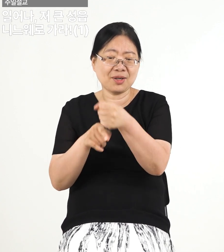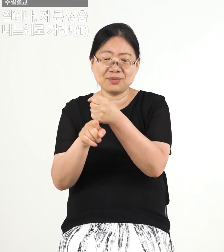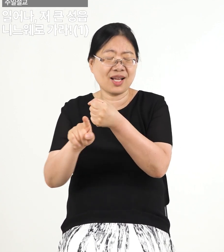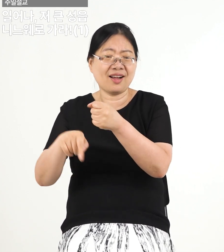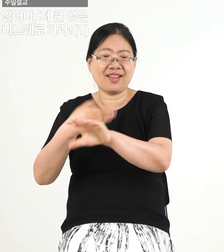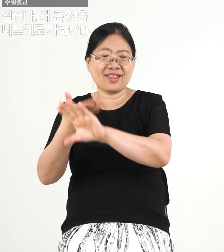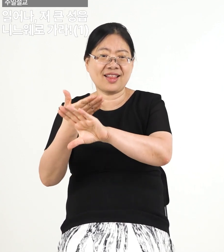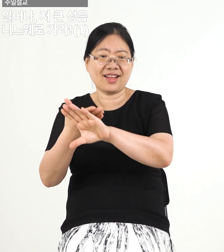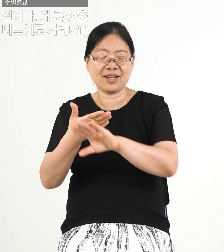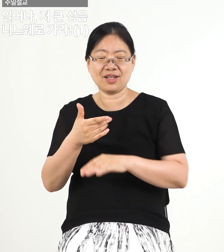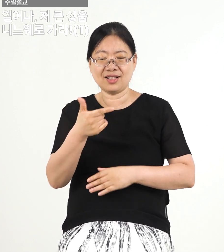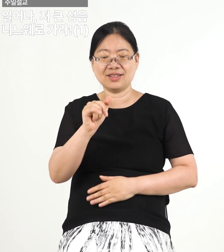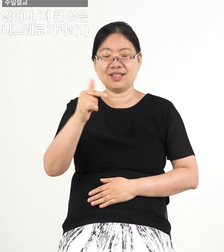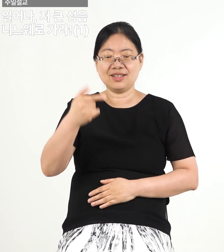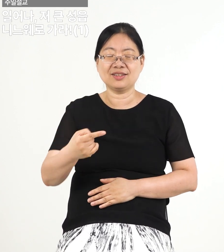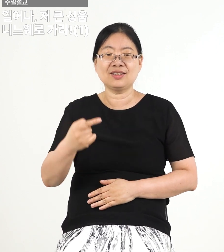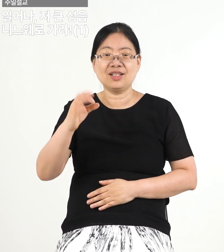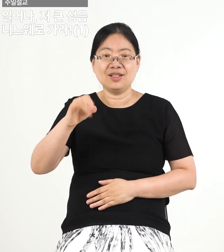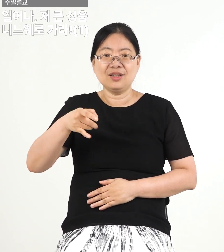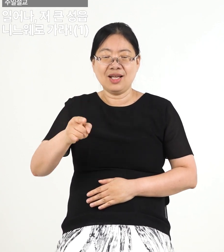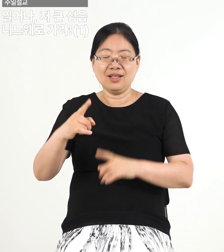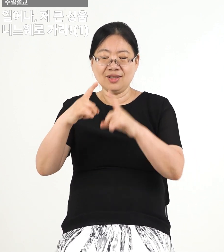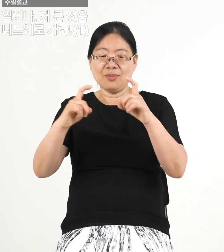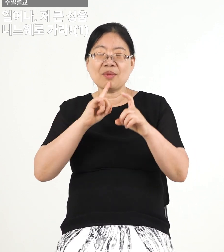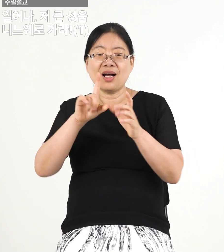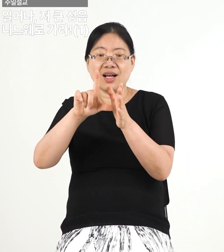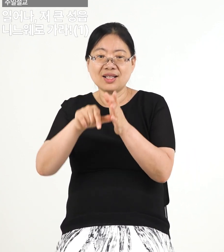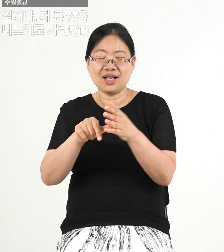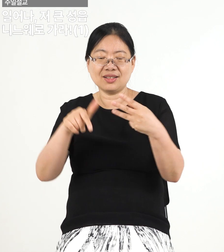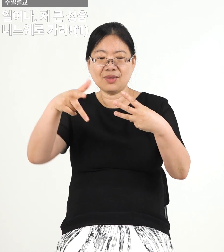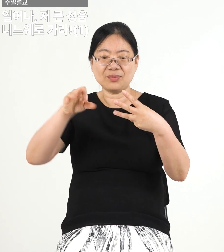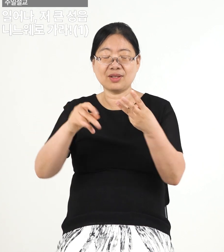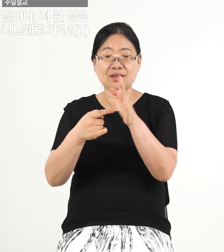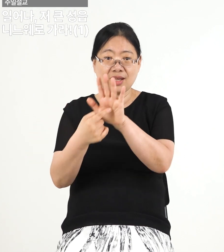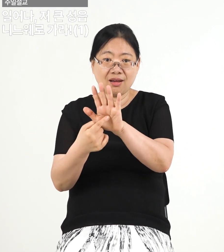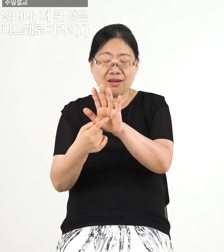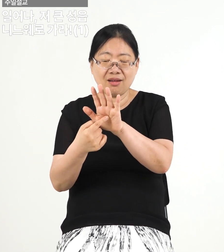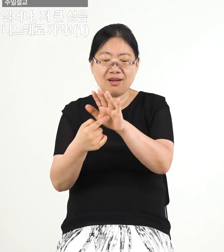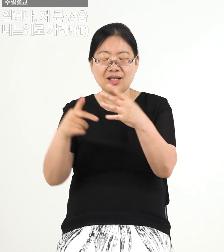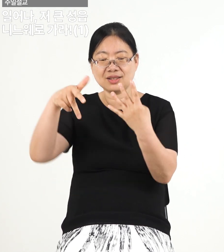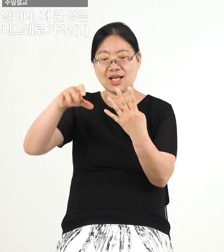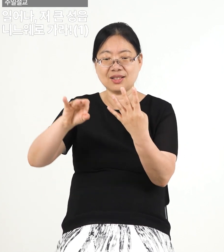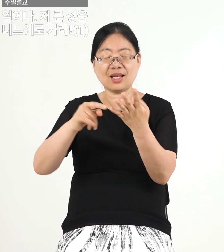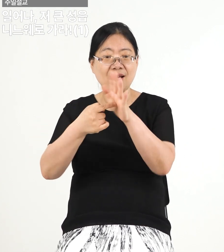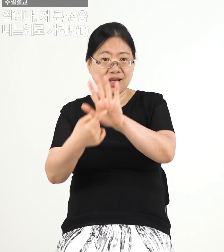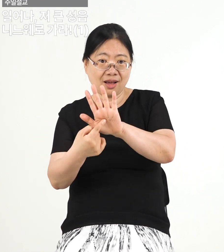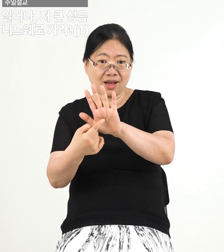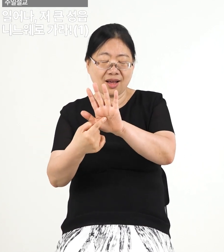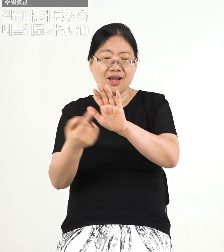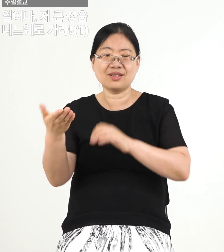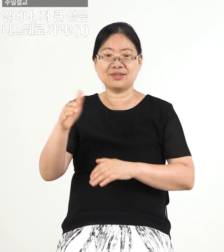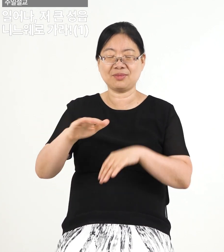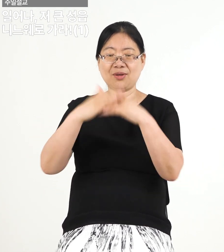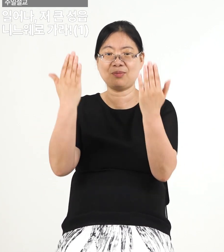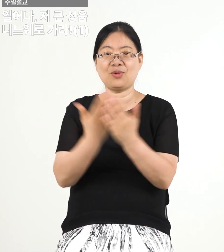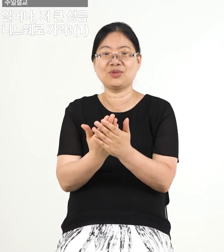그래서 니느웨의 성을 말할 때는 3장에도 나올 것이고 4장에도 등장을 하지만 전부 큰